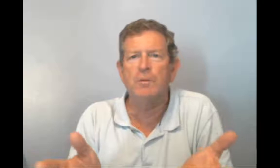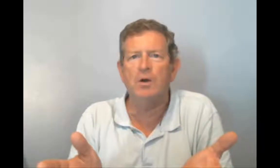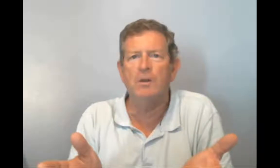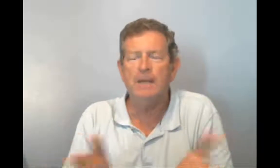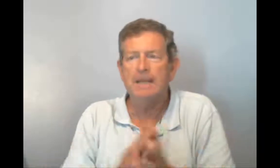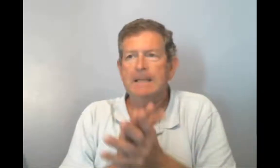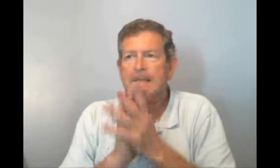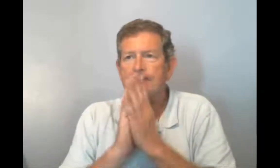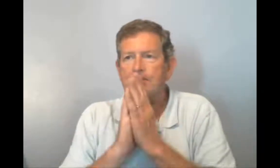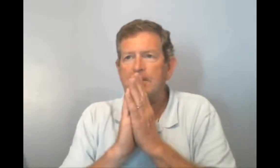meuble.